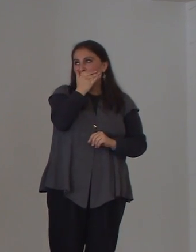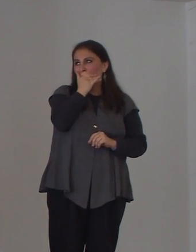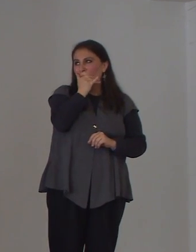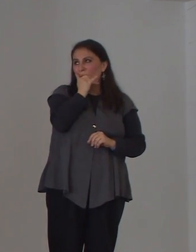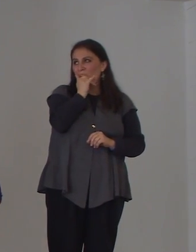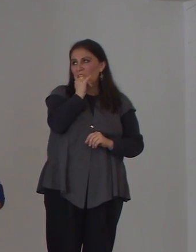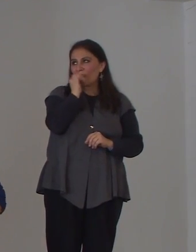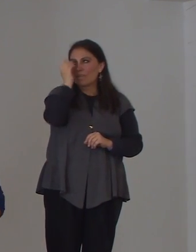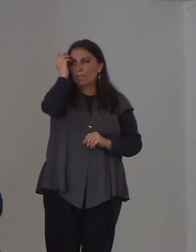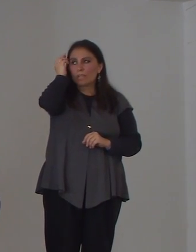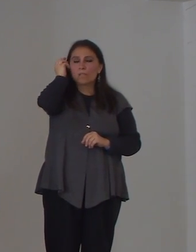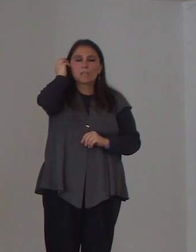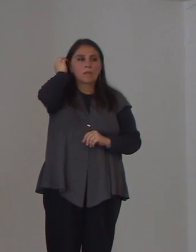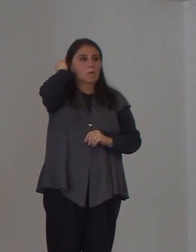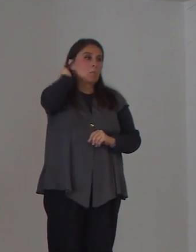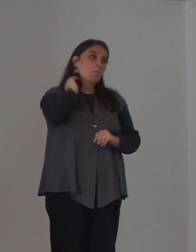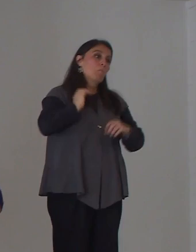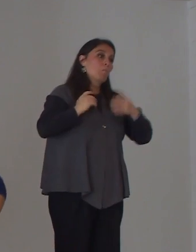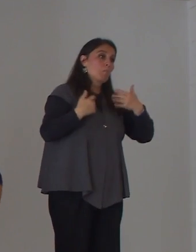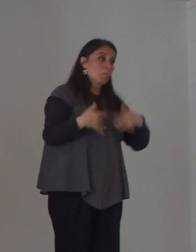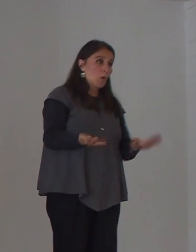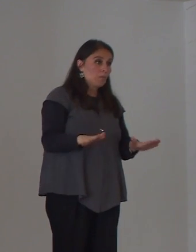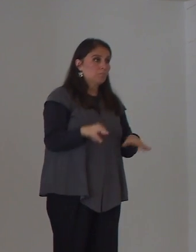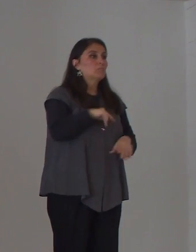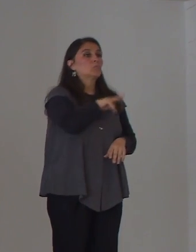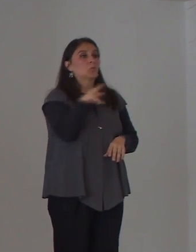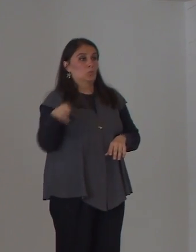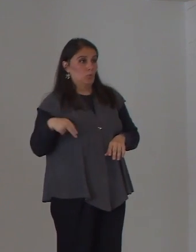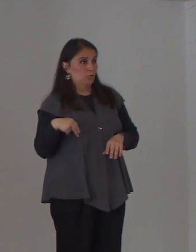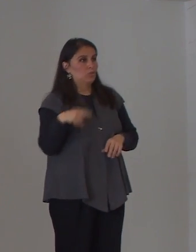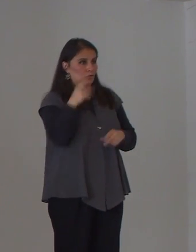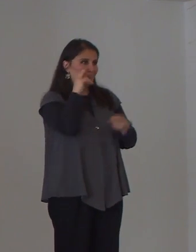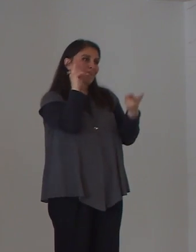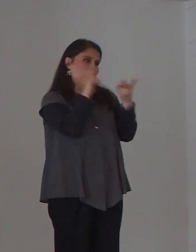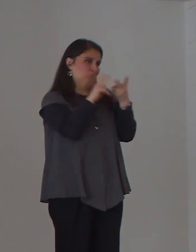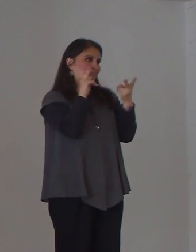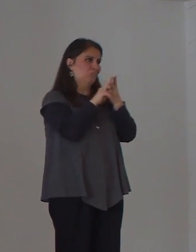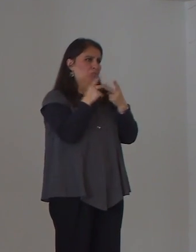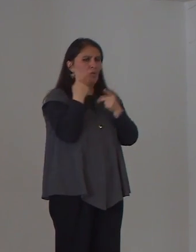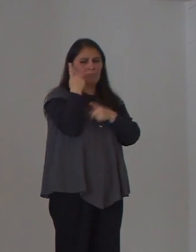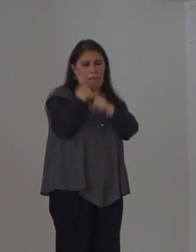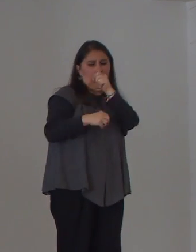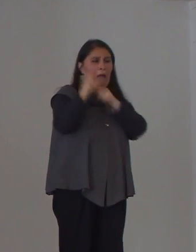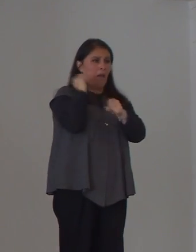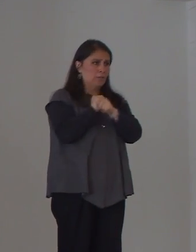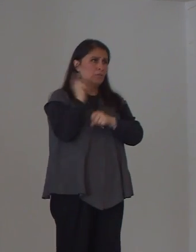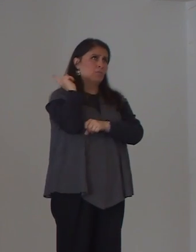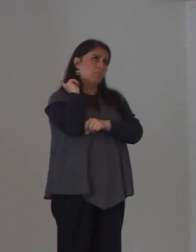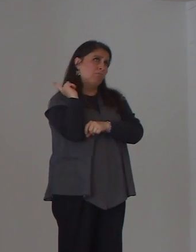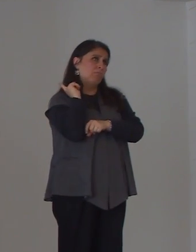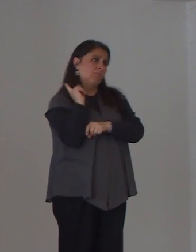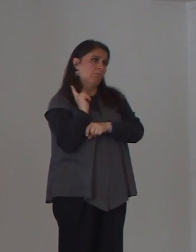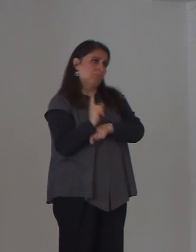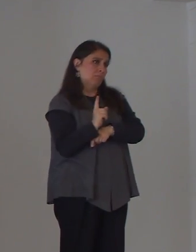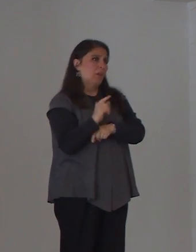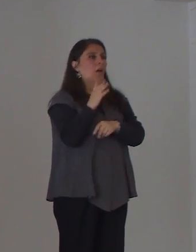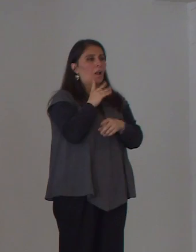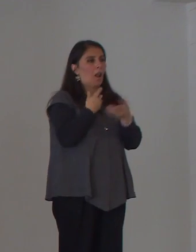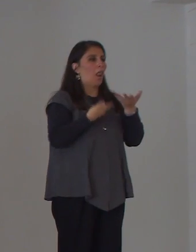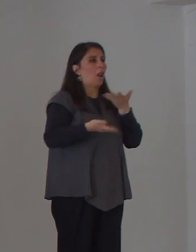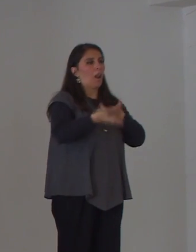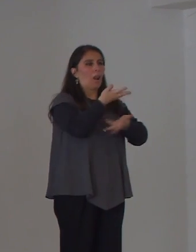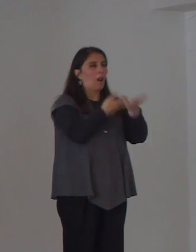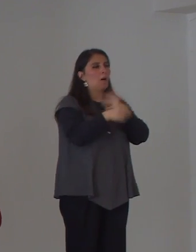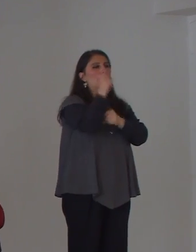Bueno, para ninguno de nosotros y nosotras es desconocido que en los últimos años hemos hablado mucho de las políticas,